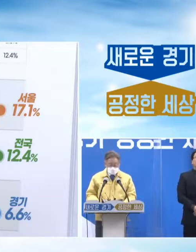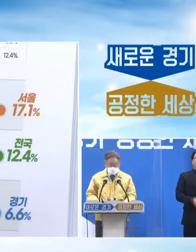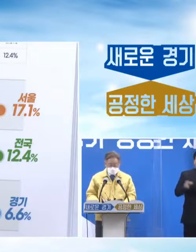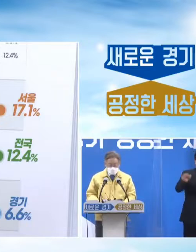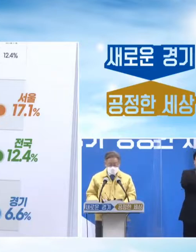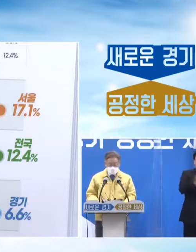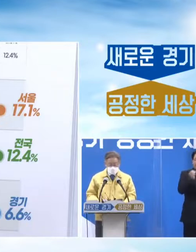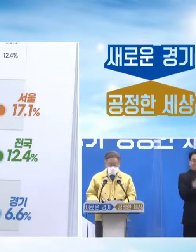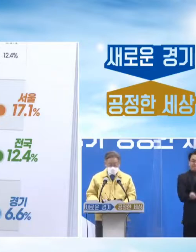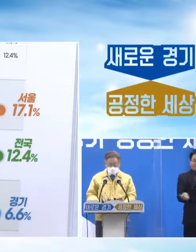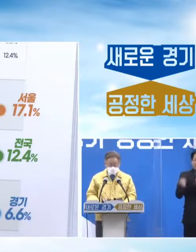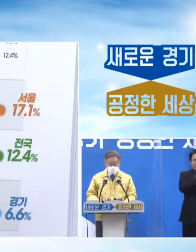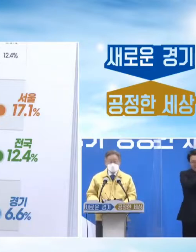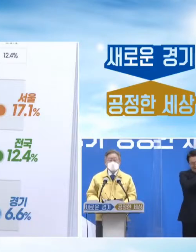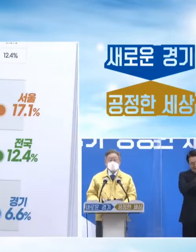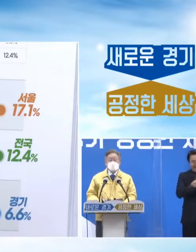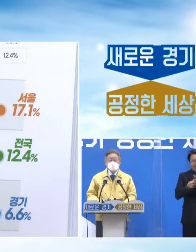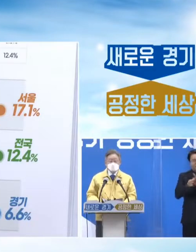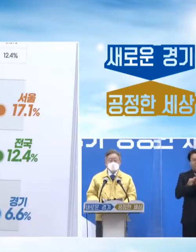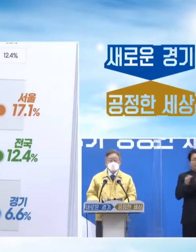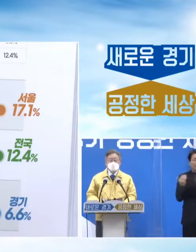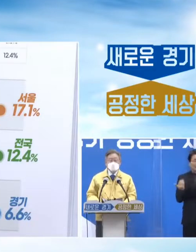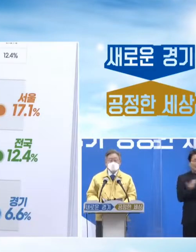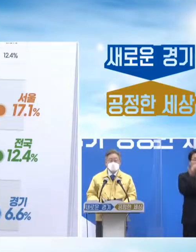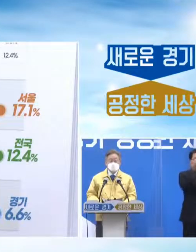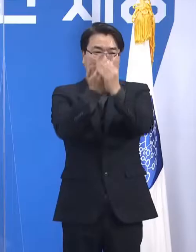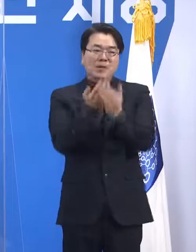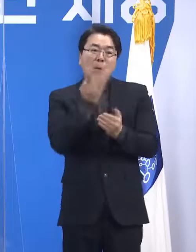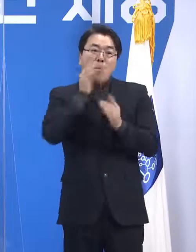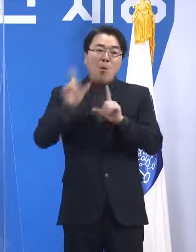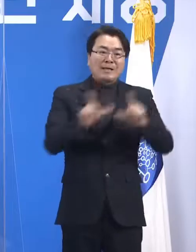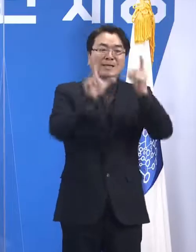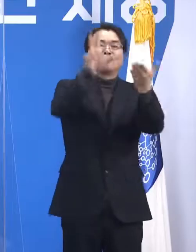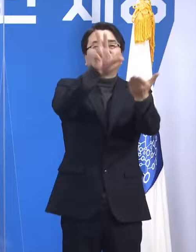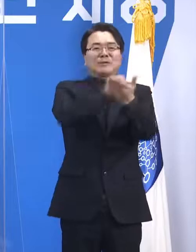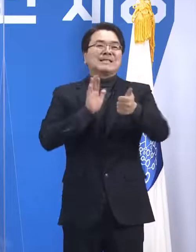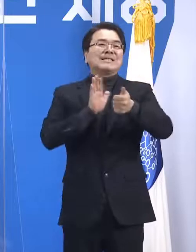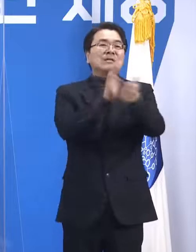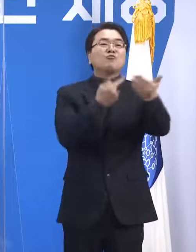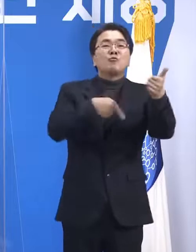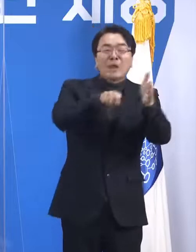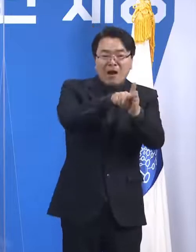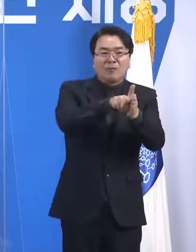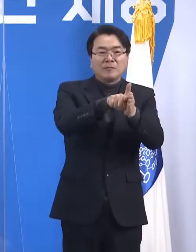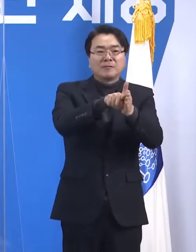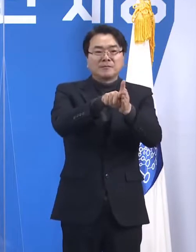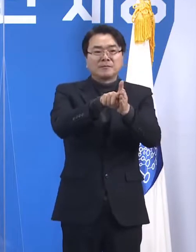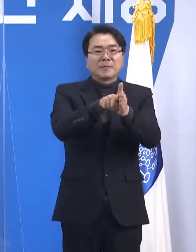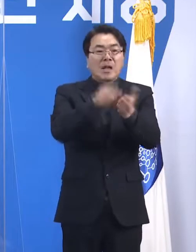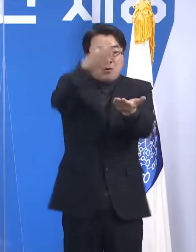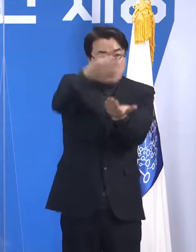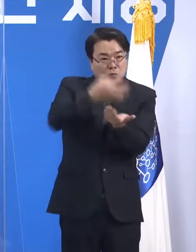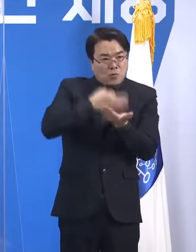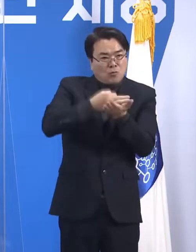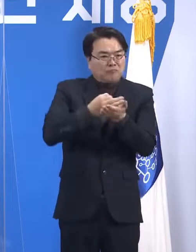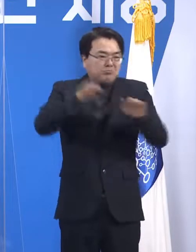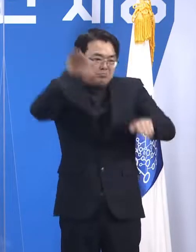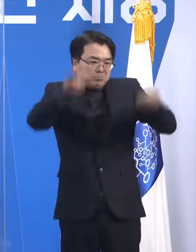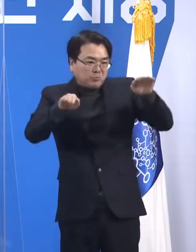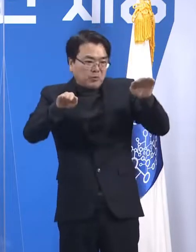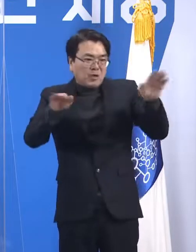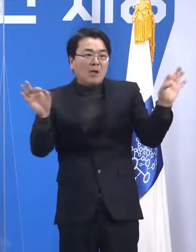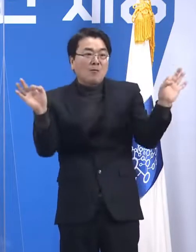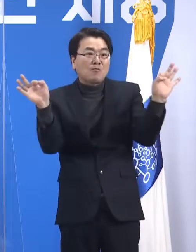경제 회생과 지속적 성장, 또 생계 보존을 위한 소득 지원, 소득 불균형 완화를